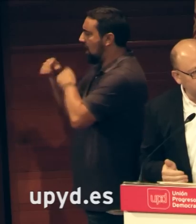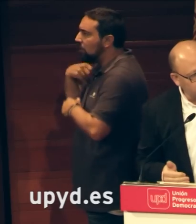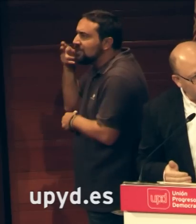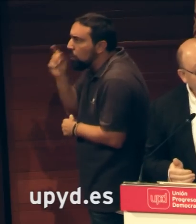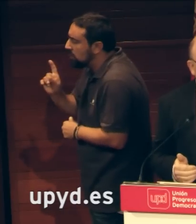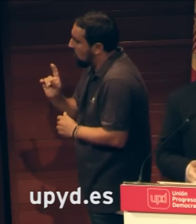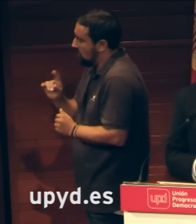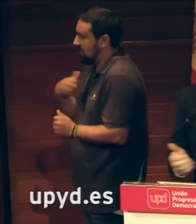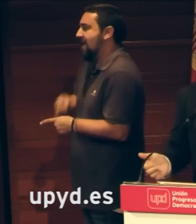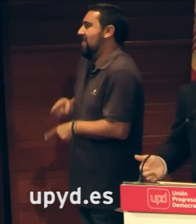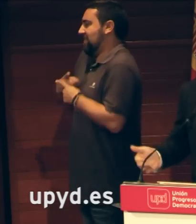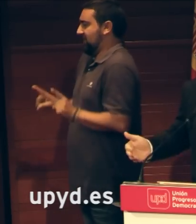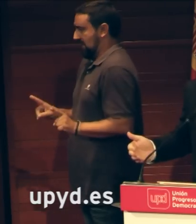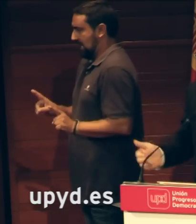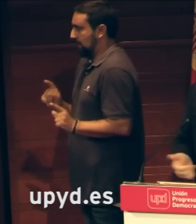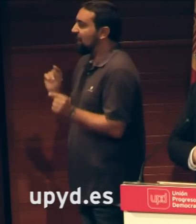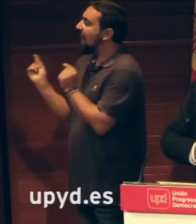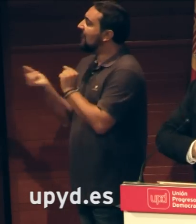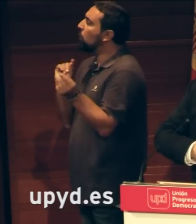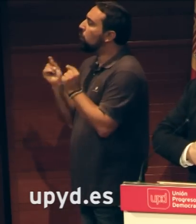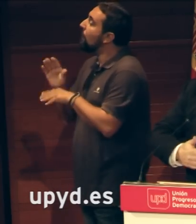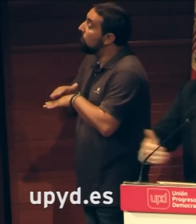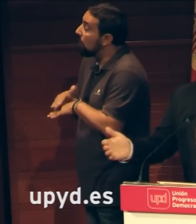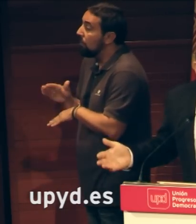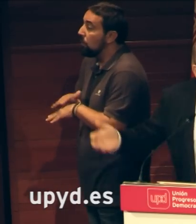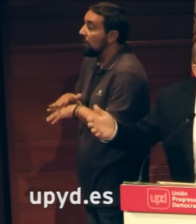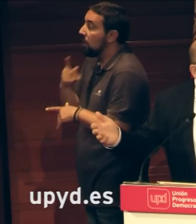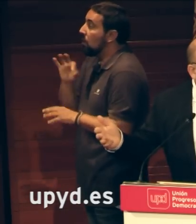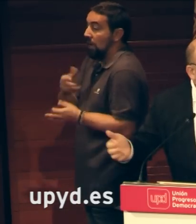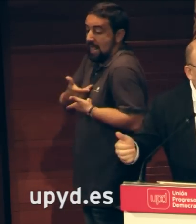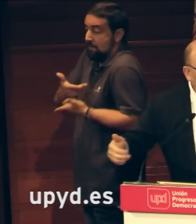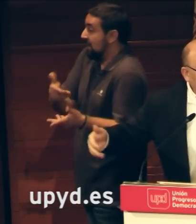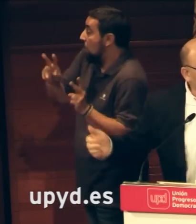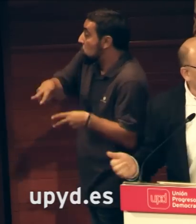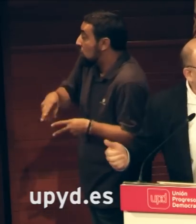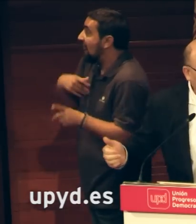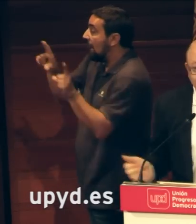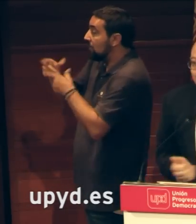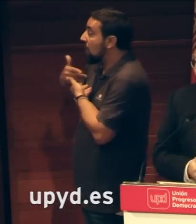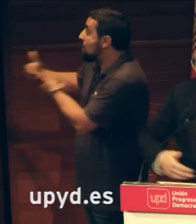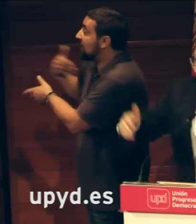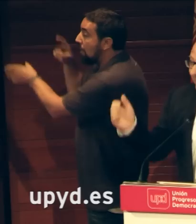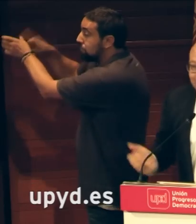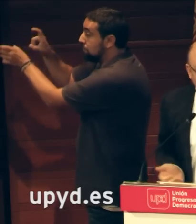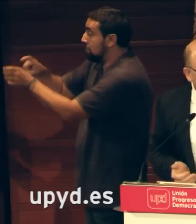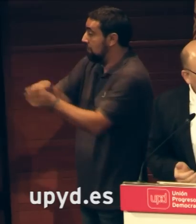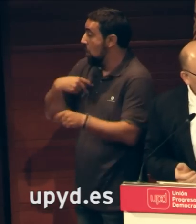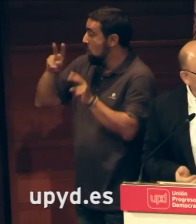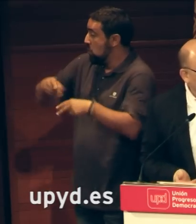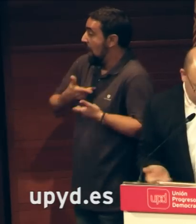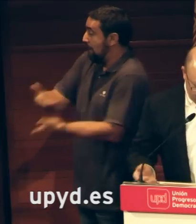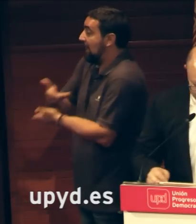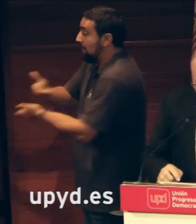que sea distinto. ¿Hemos hecho una tertulia? ¿Por qué? Pues porque como nunca os invitan a ninguna tertulia, a ninguna televisión, digo, pues la montamos nosotros,